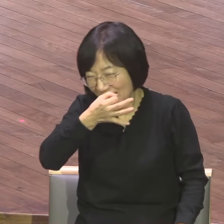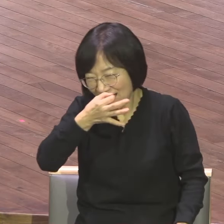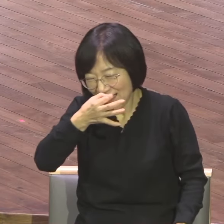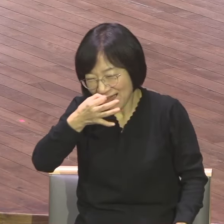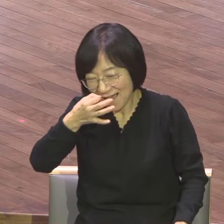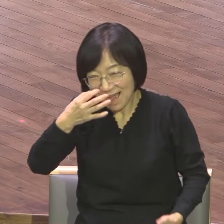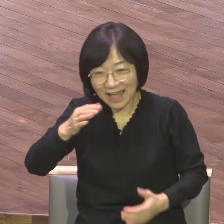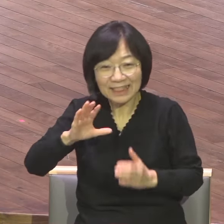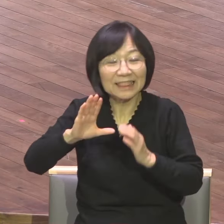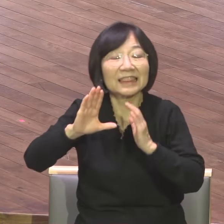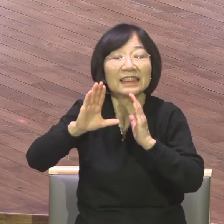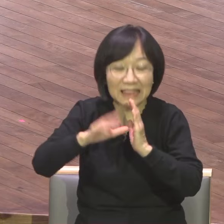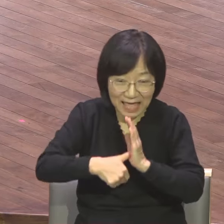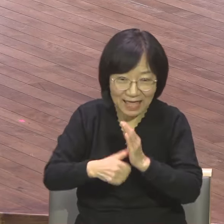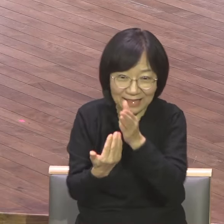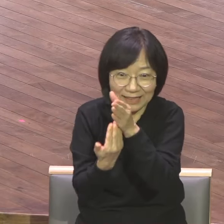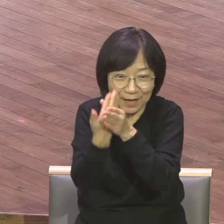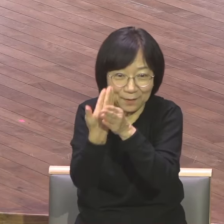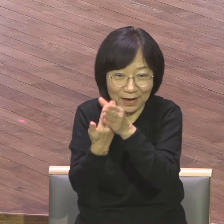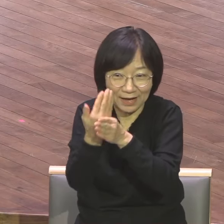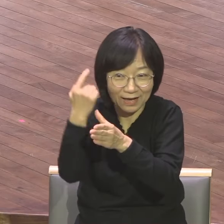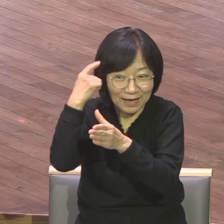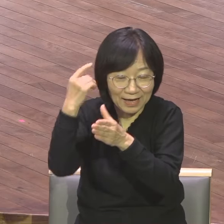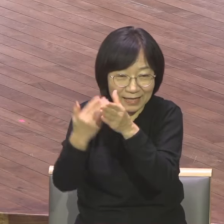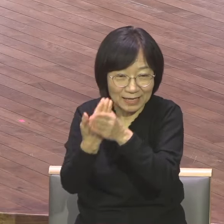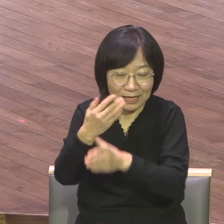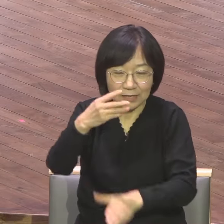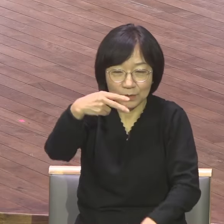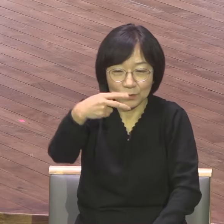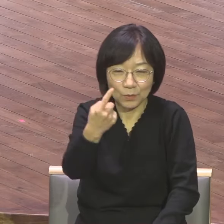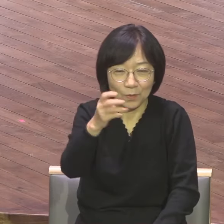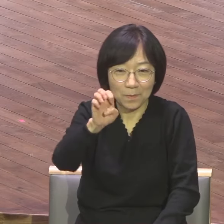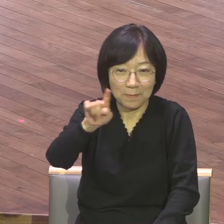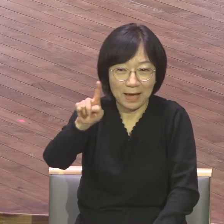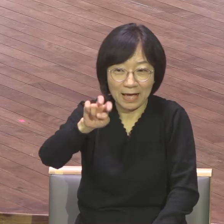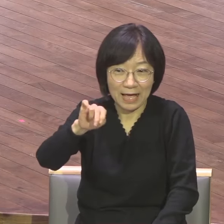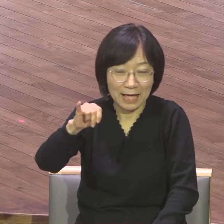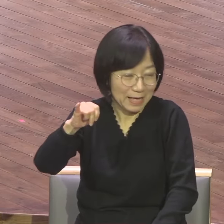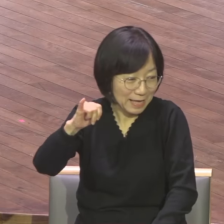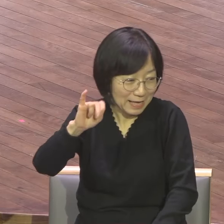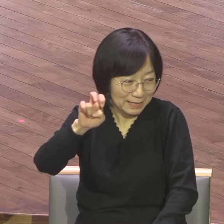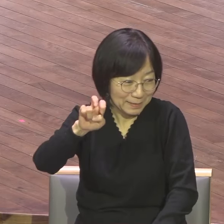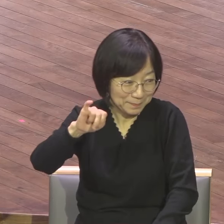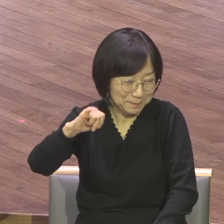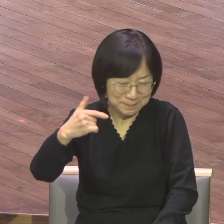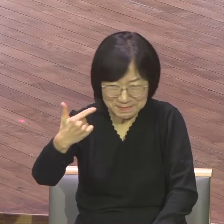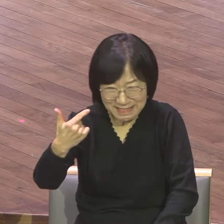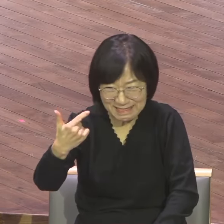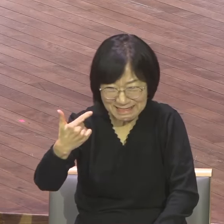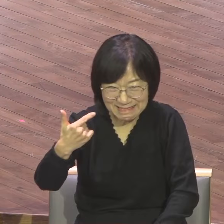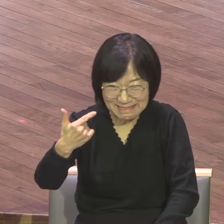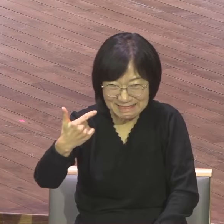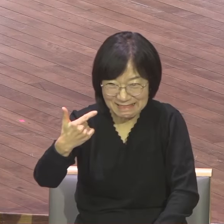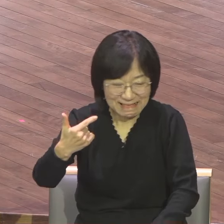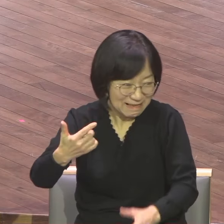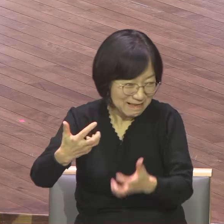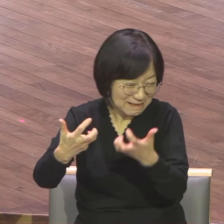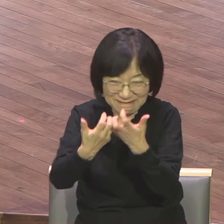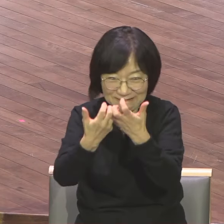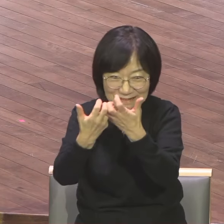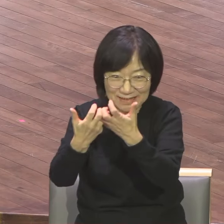때, 재미날 때, 이 도파민이 막 겁나 돈다. 그러죠. 겁나.